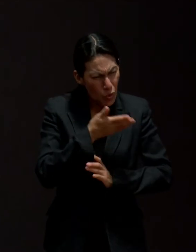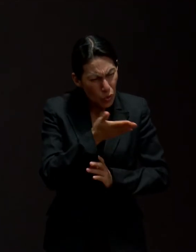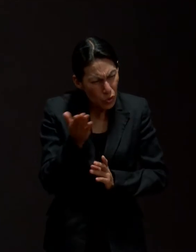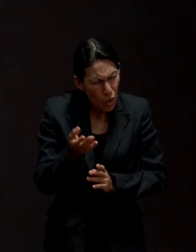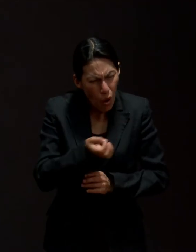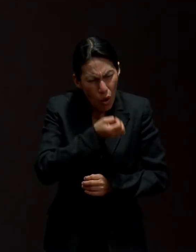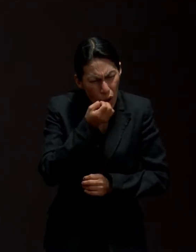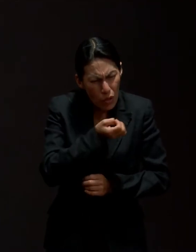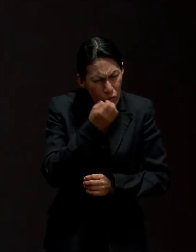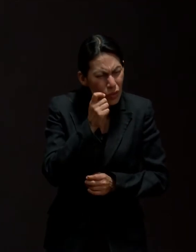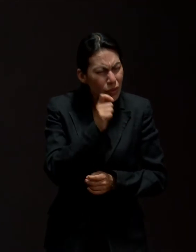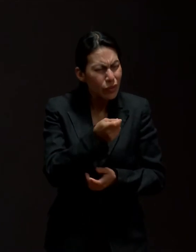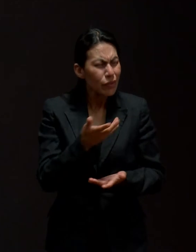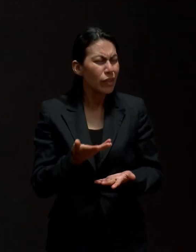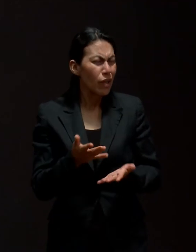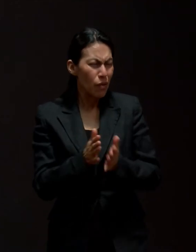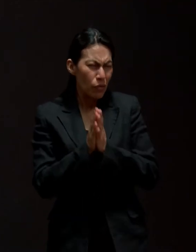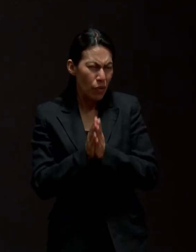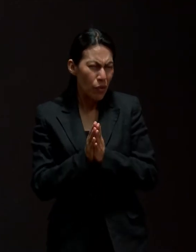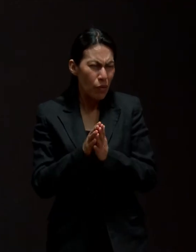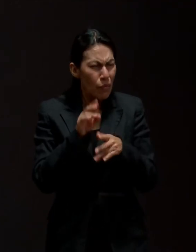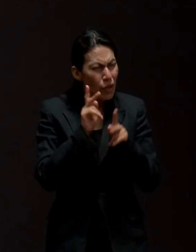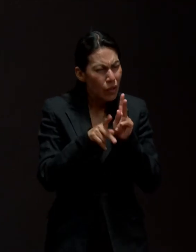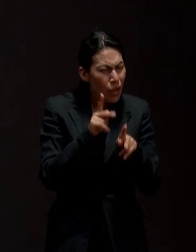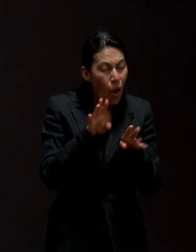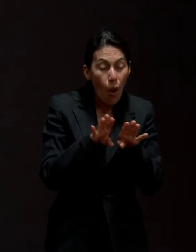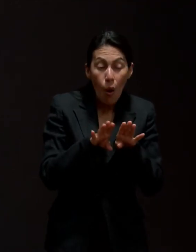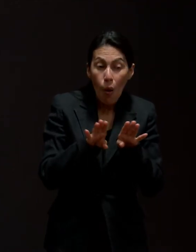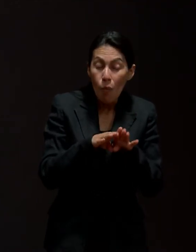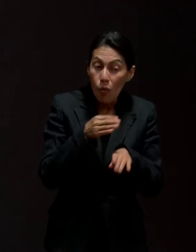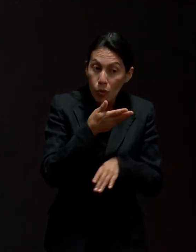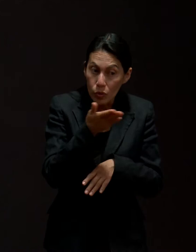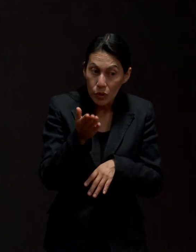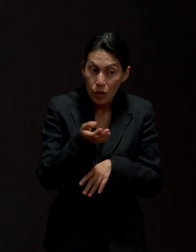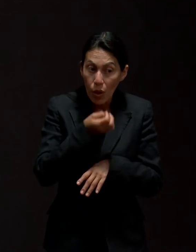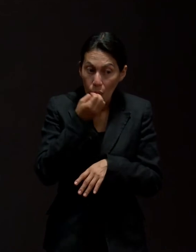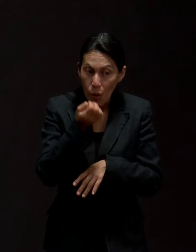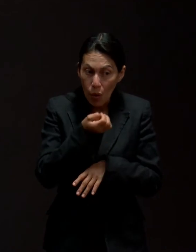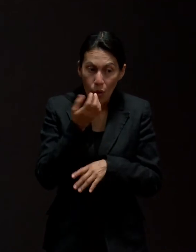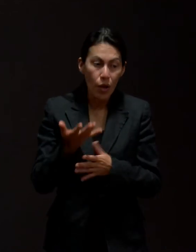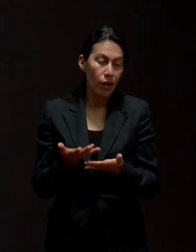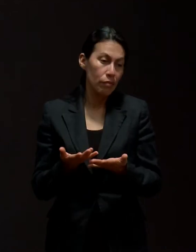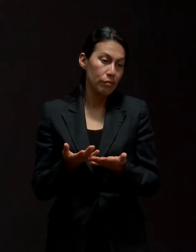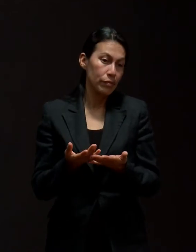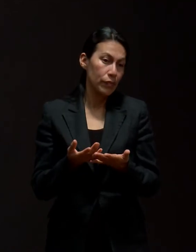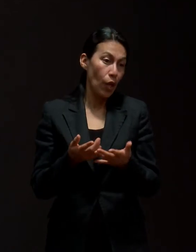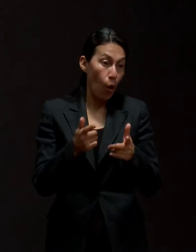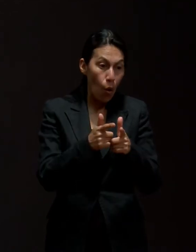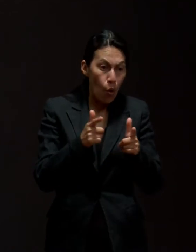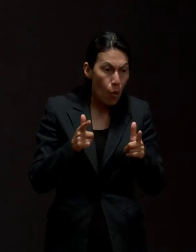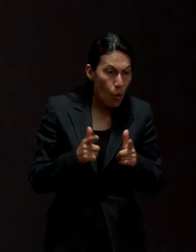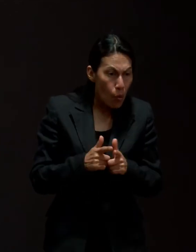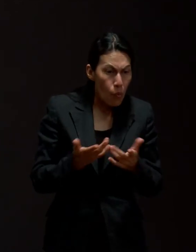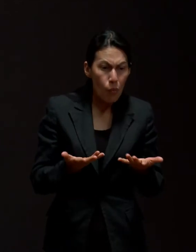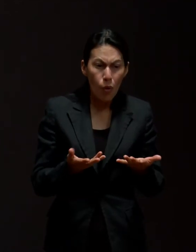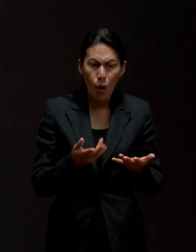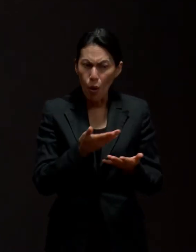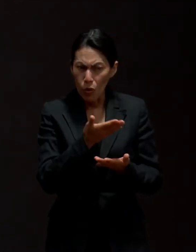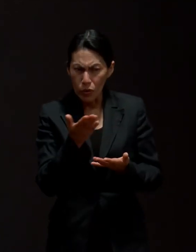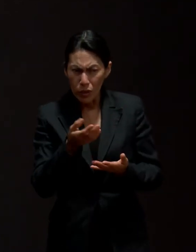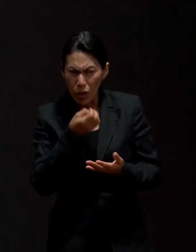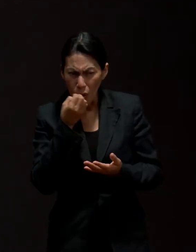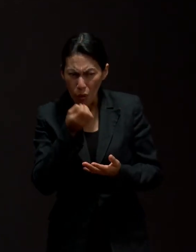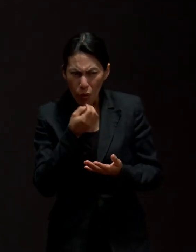Y que ha llegado a ser la oración para ustedes. Y cuéntenos alguna forma de orar que ustedes tienen.